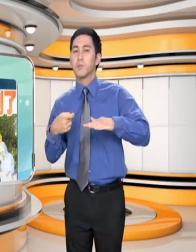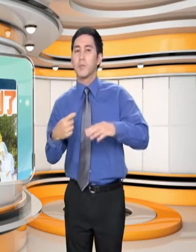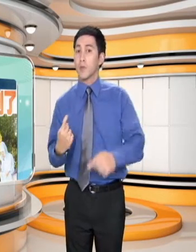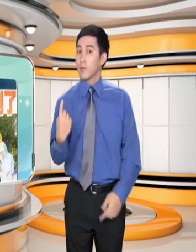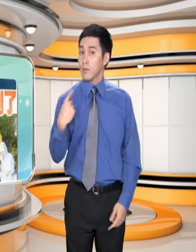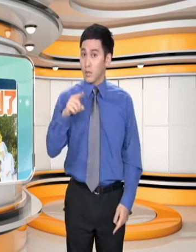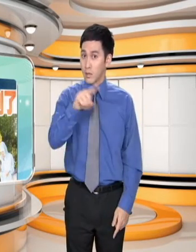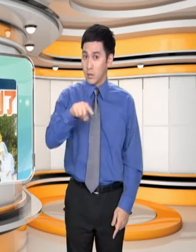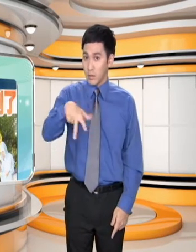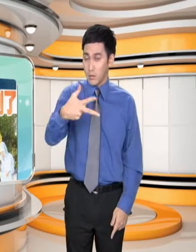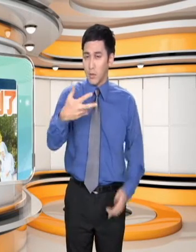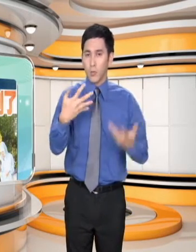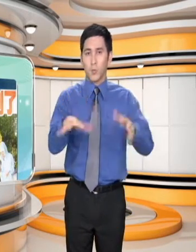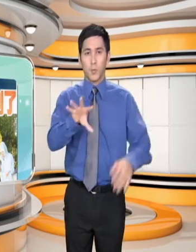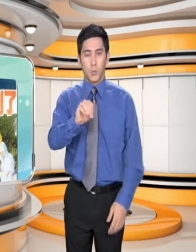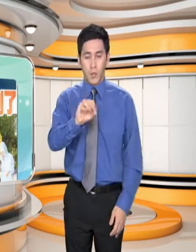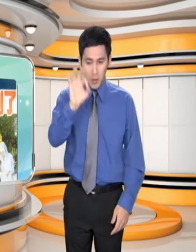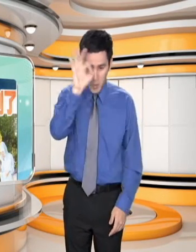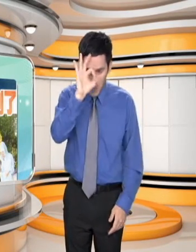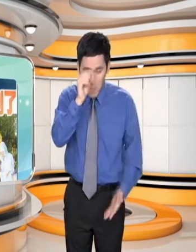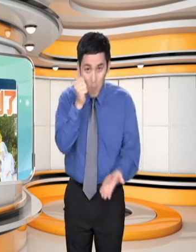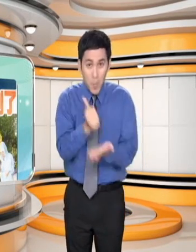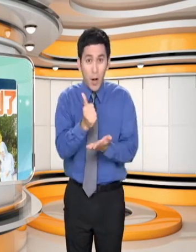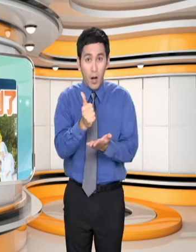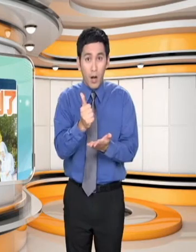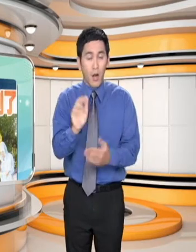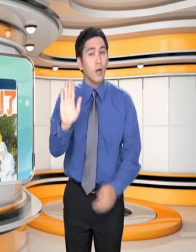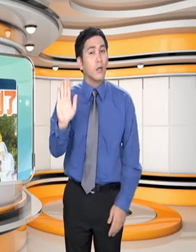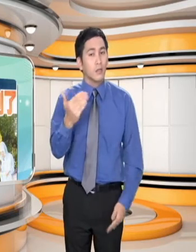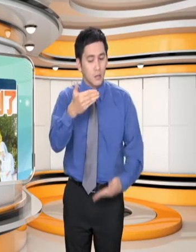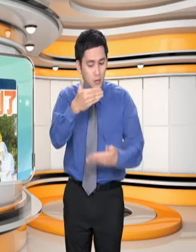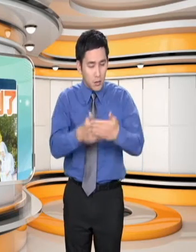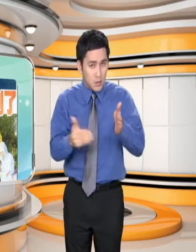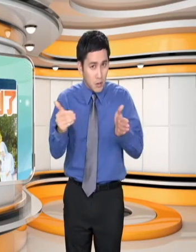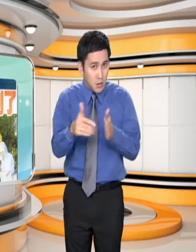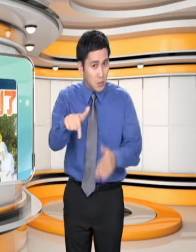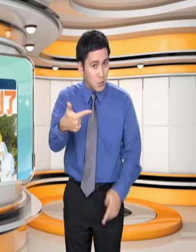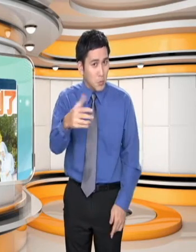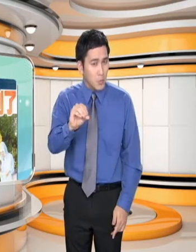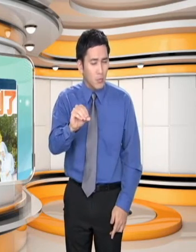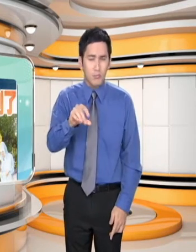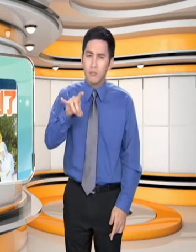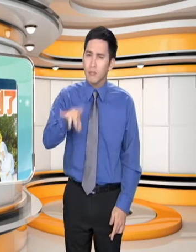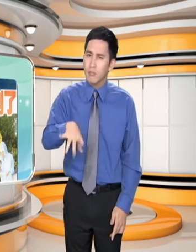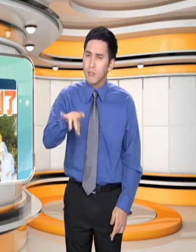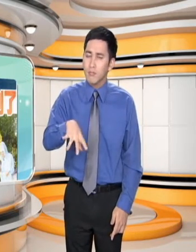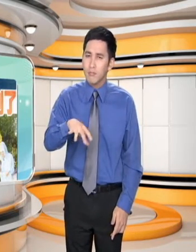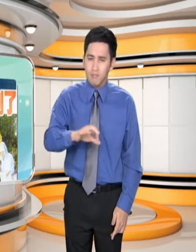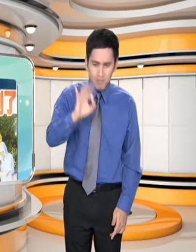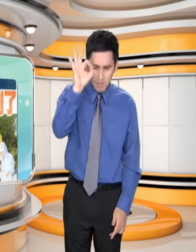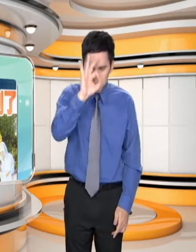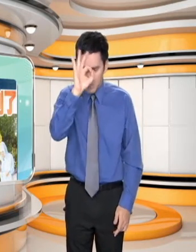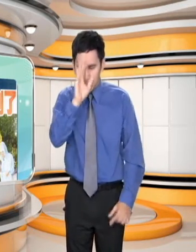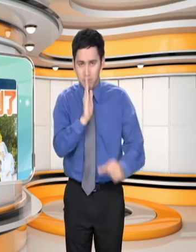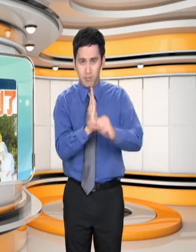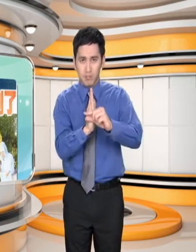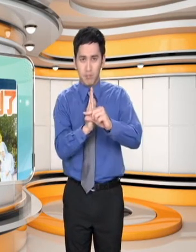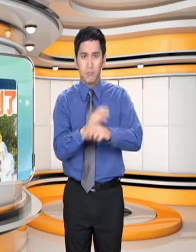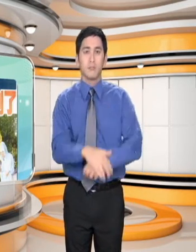1700多万元的赃款，还差将近600万不知去向。再来看到的是《联合报》